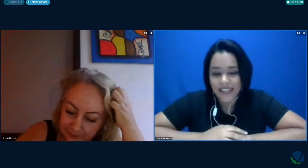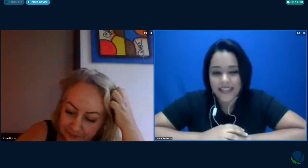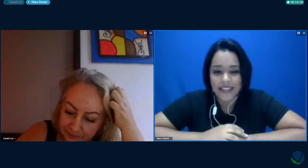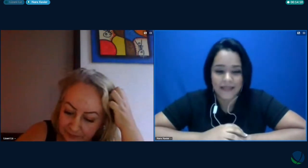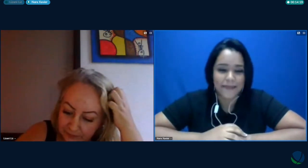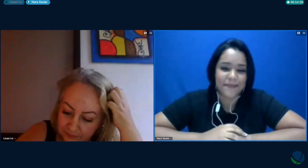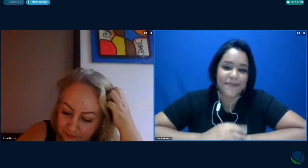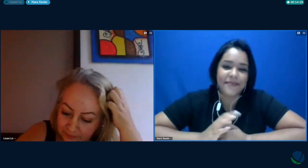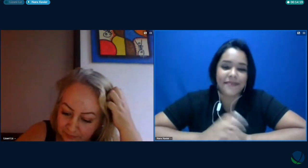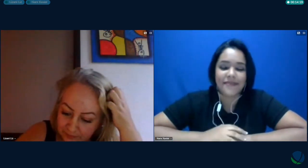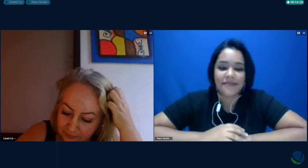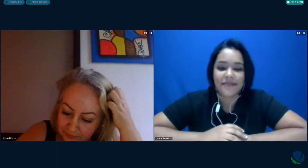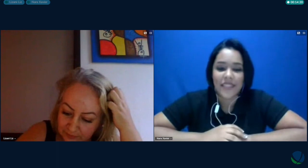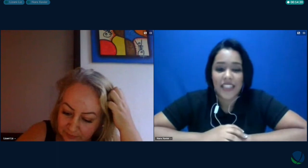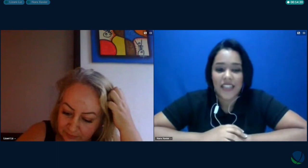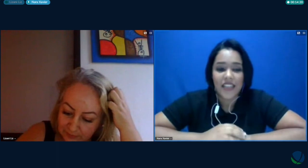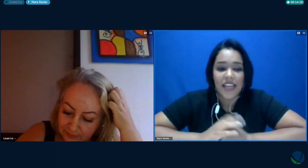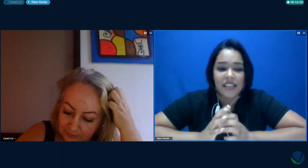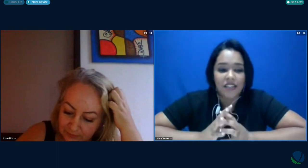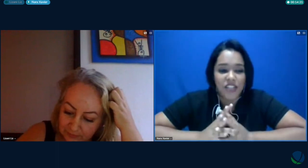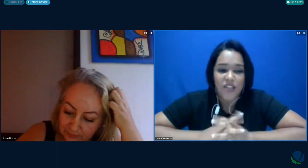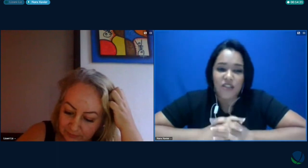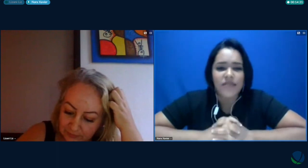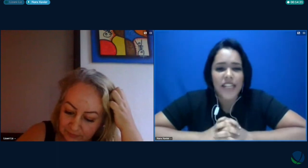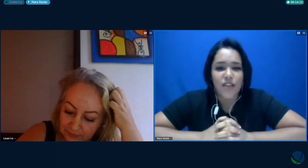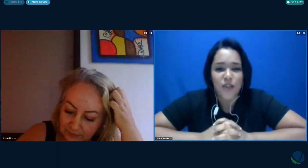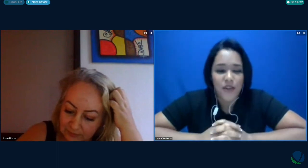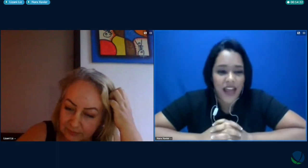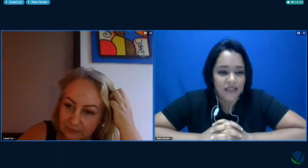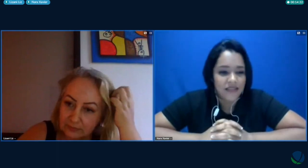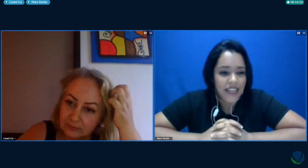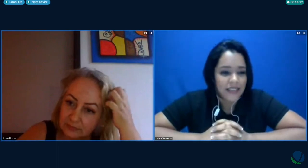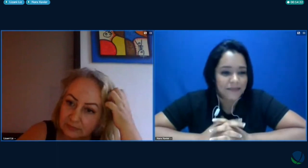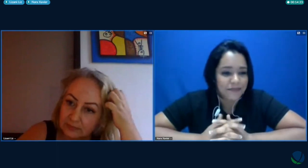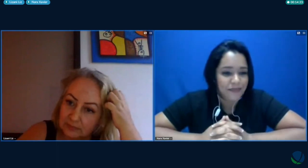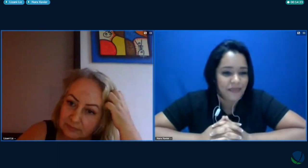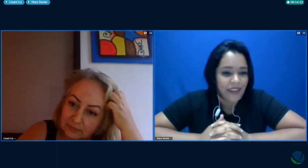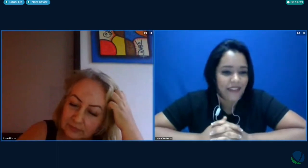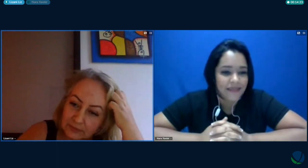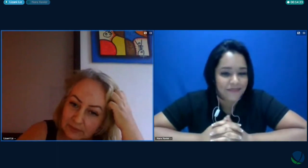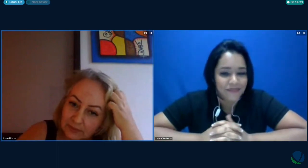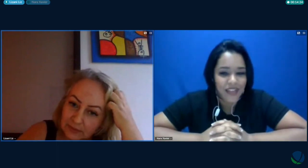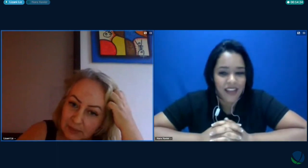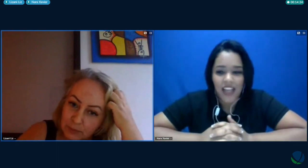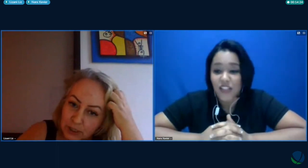deixar crescer. E ainda, gente, não tem doutorado, né?